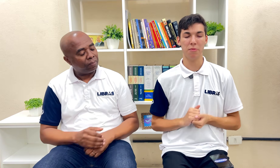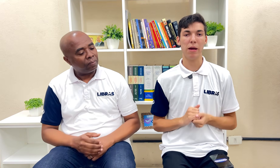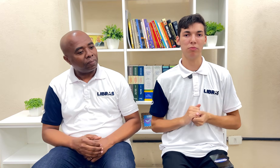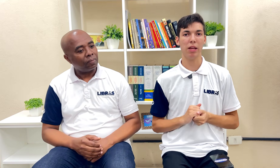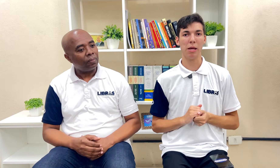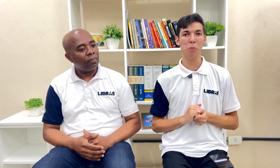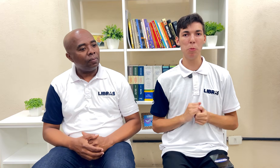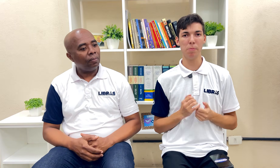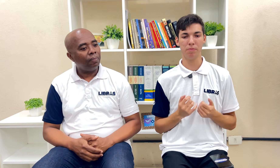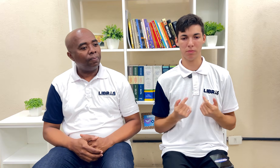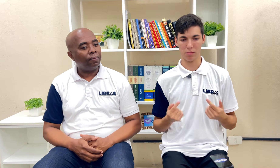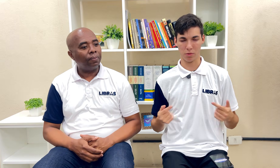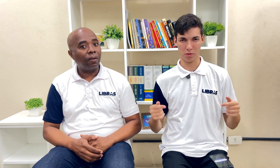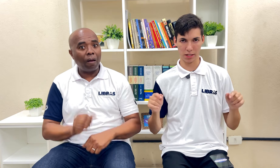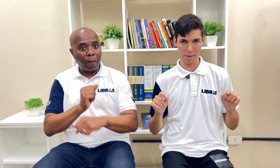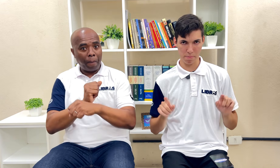Espera um tempo. Música.